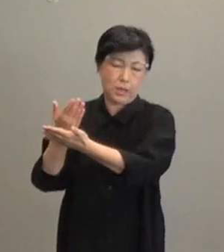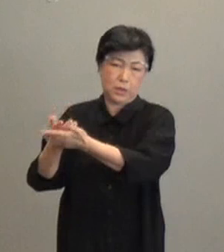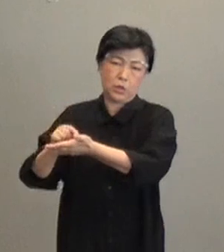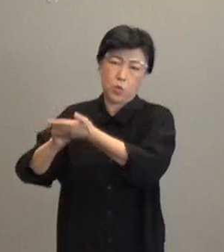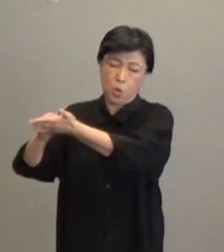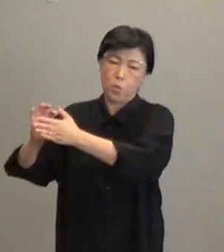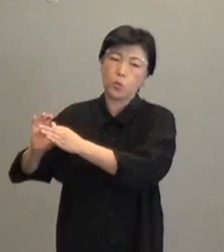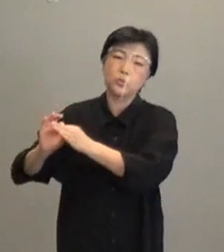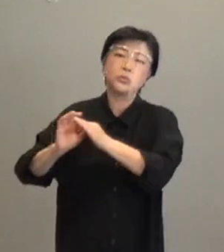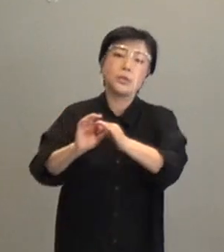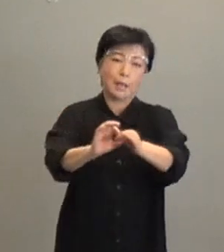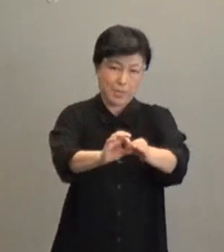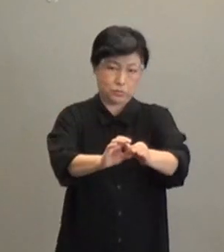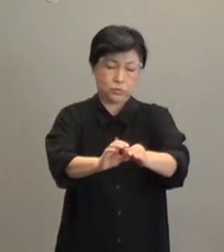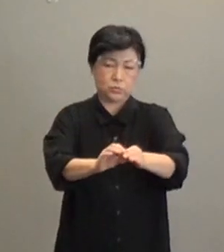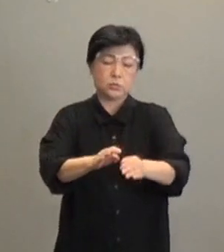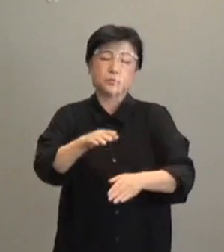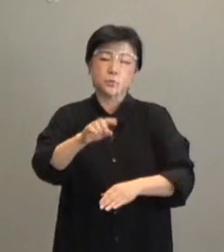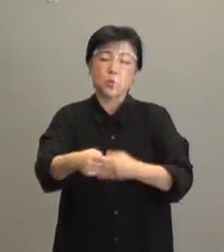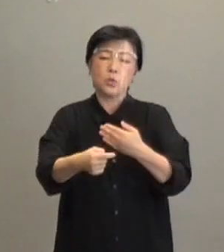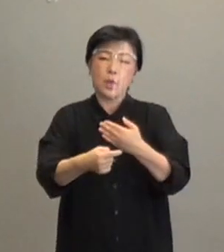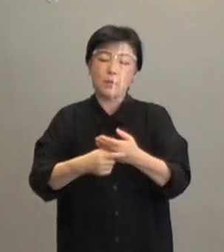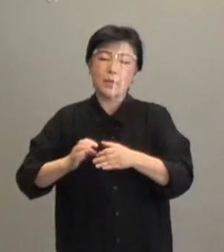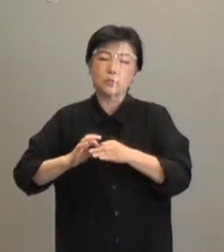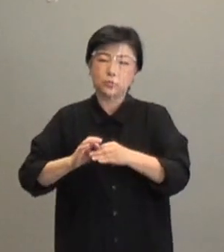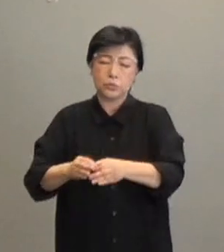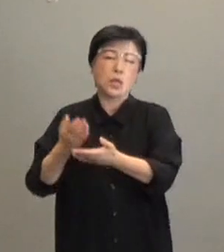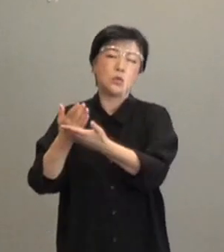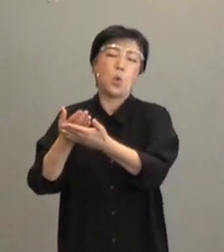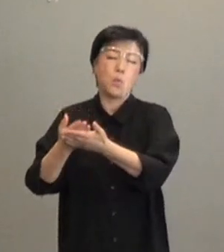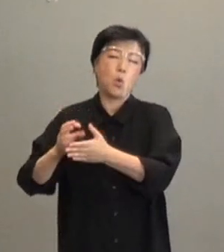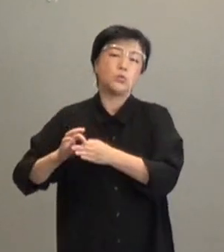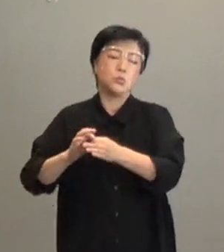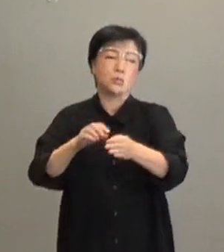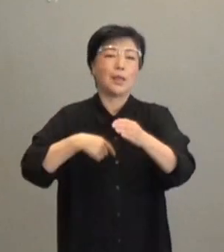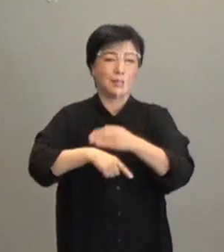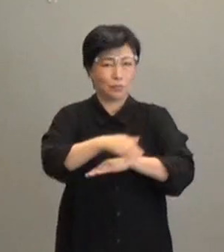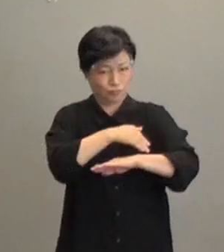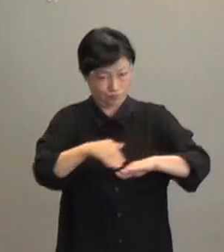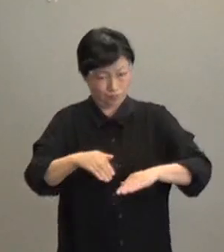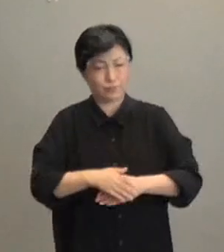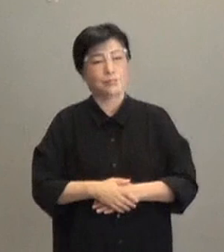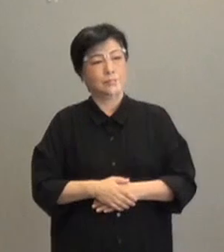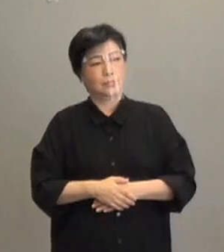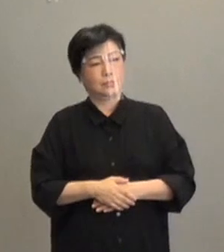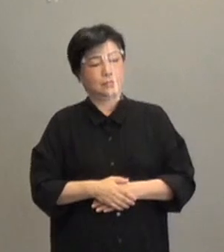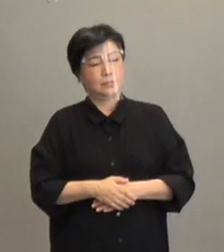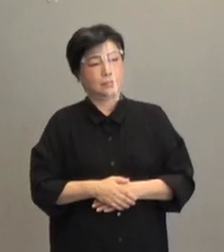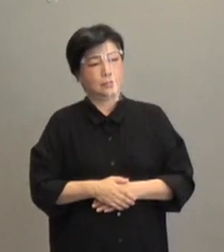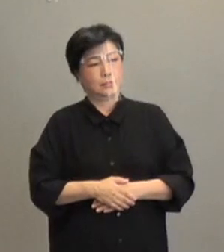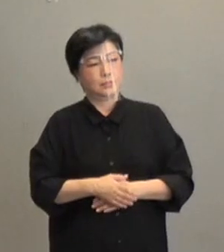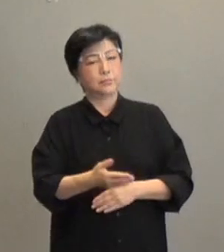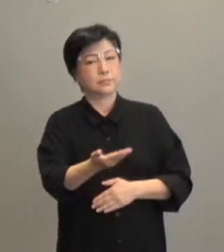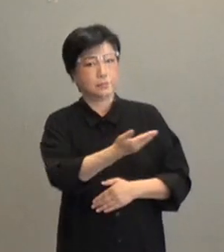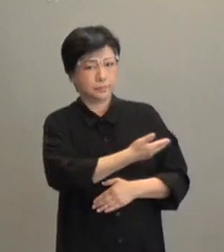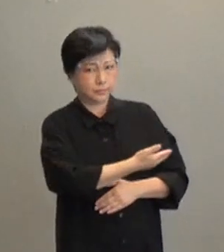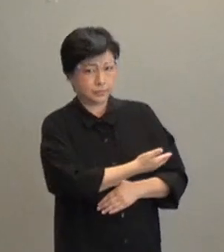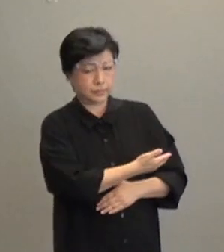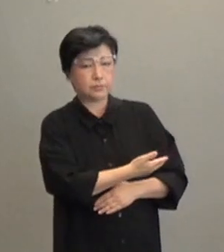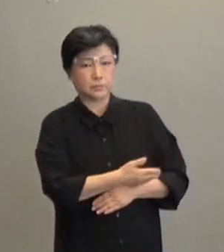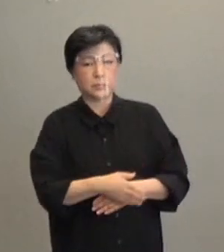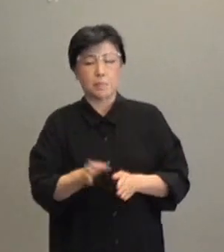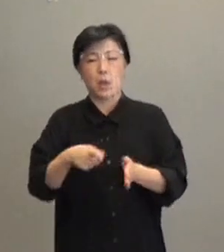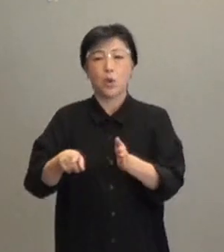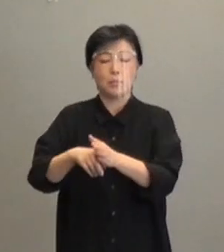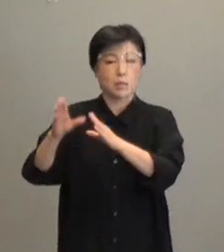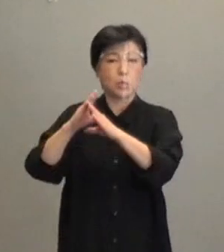、この点については引き続き要望をしていきたいというふうに考えています。 今ので国へこれまでも